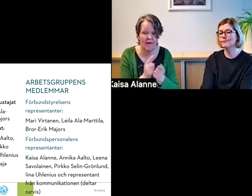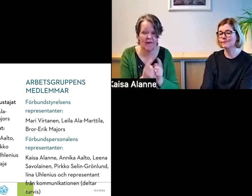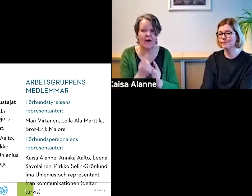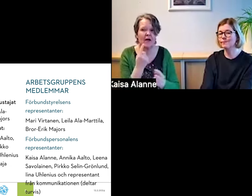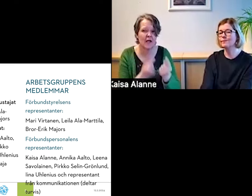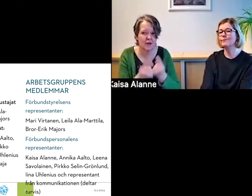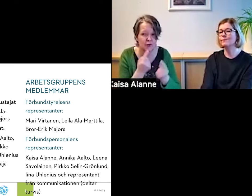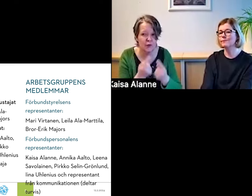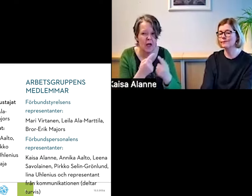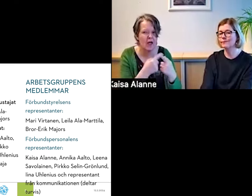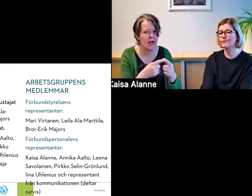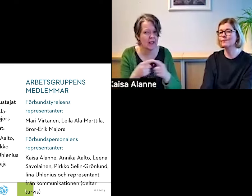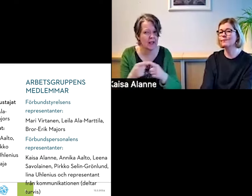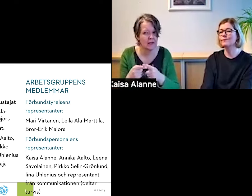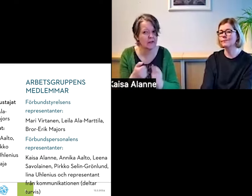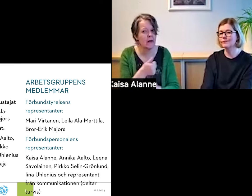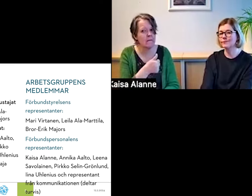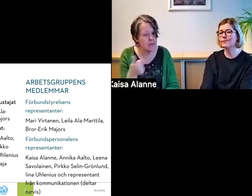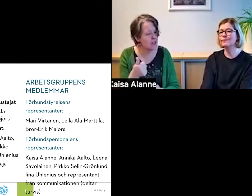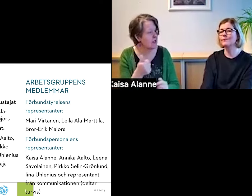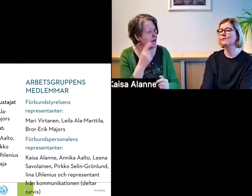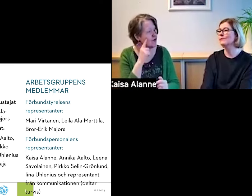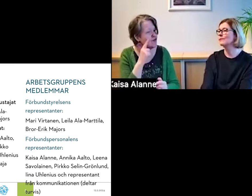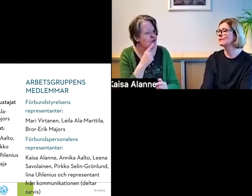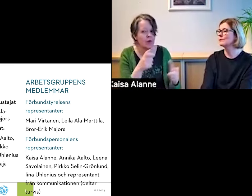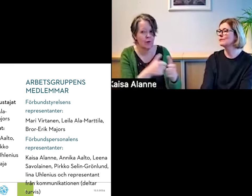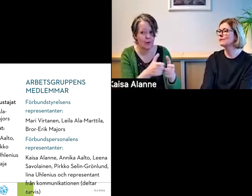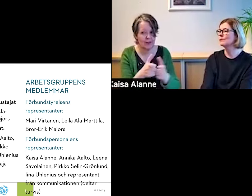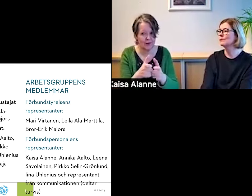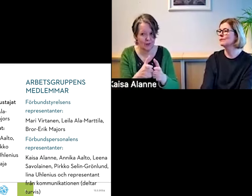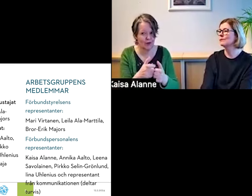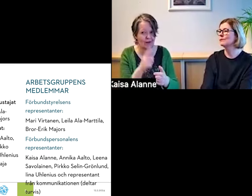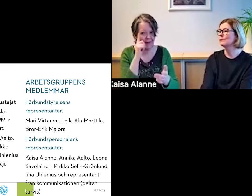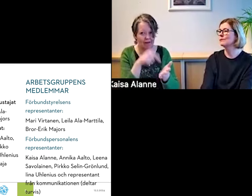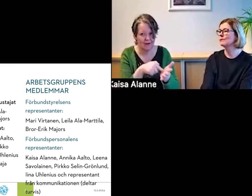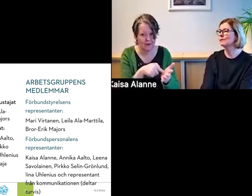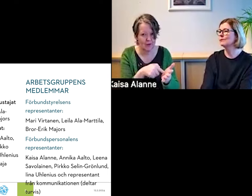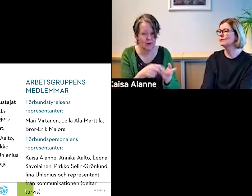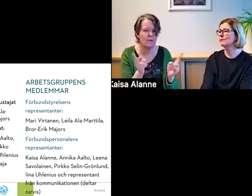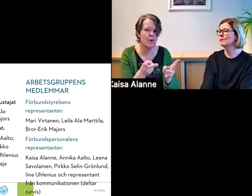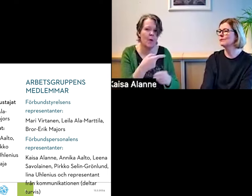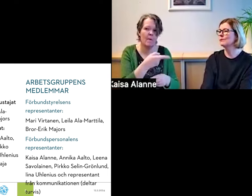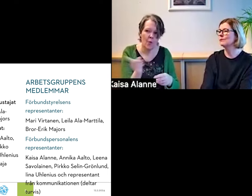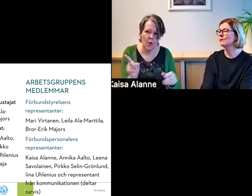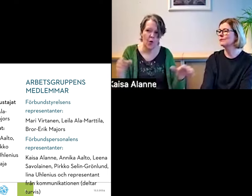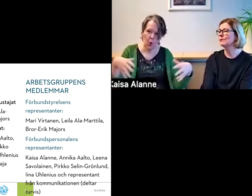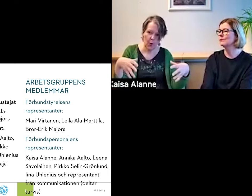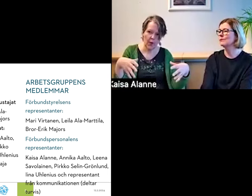että se lähtee liikkeelle tämä kielipoliittinen ohjelma, tavata yhdistyksiä, tavata muita järjestöjä